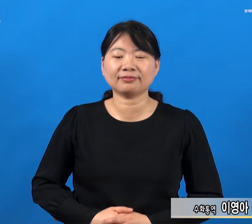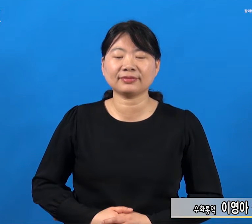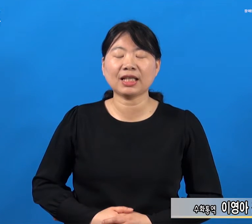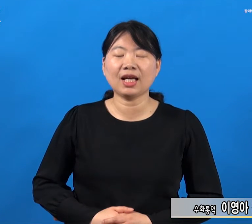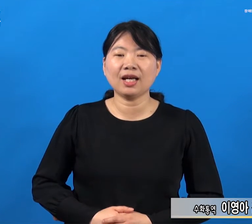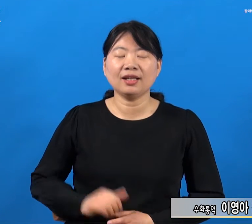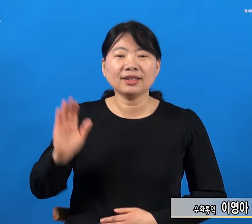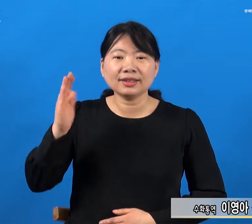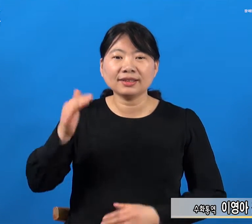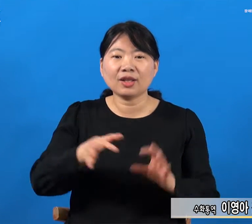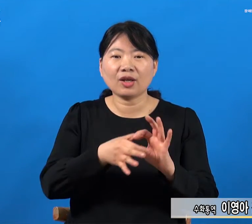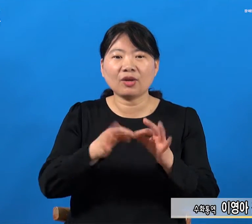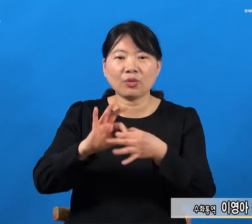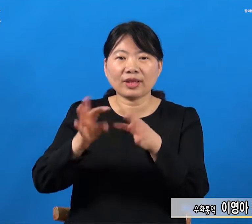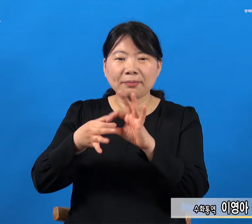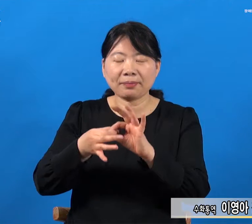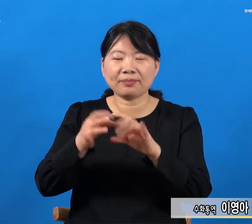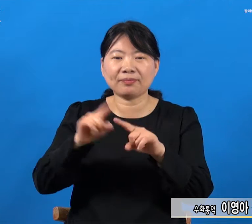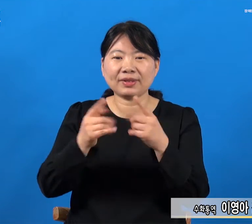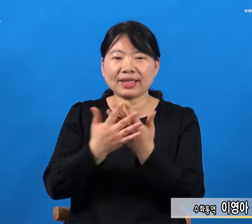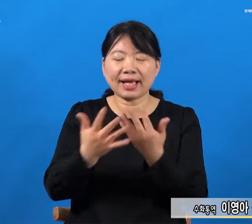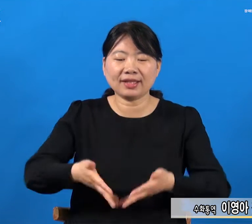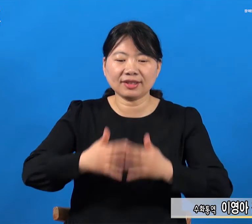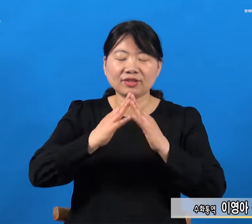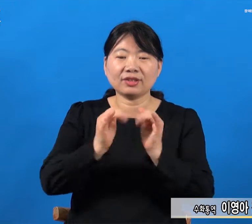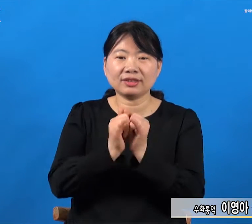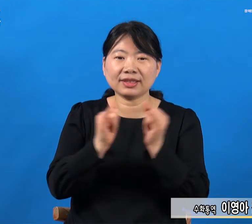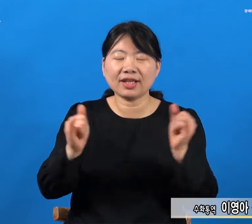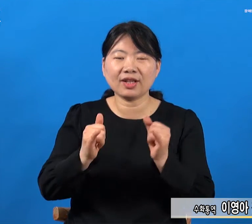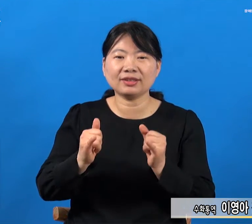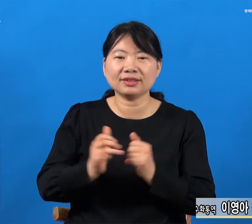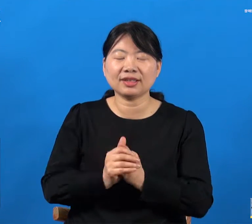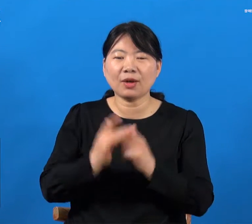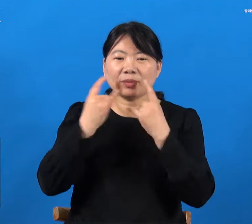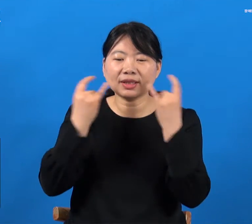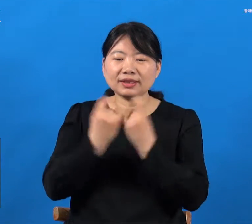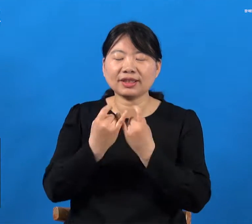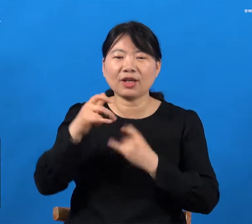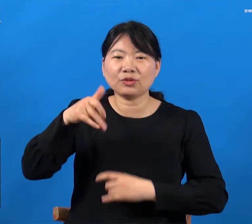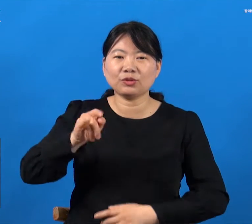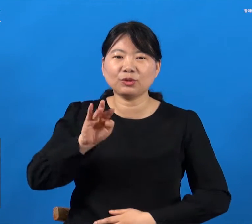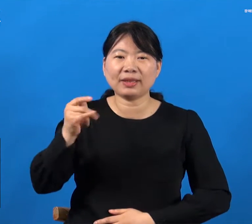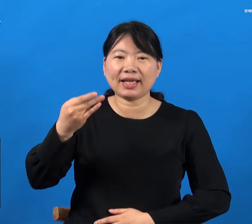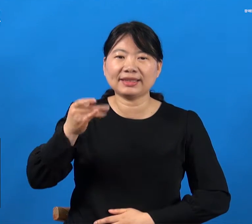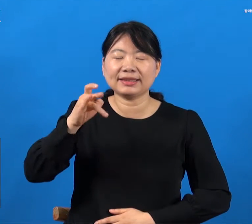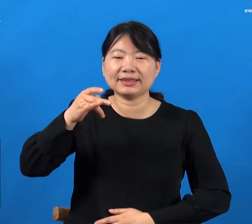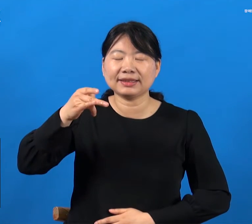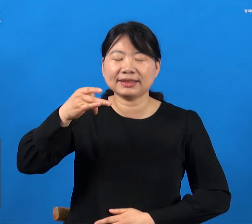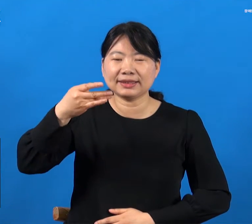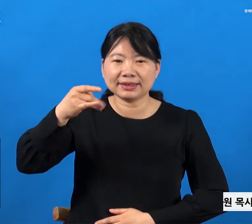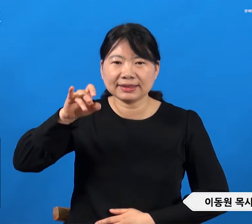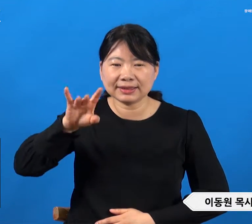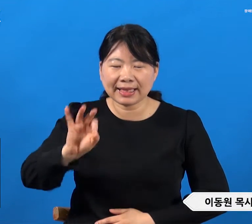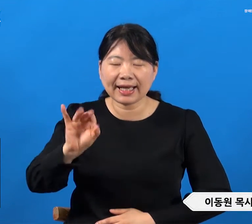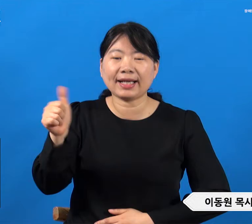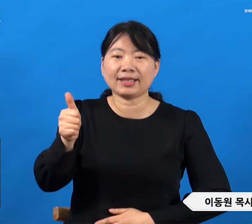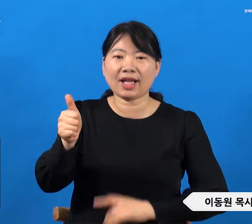근대 올림픽의 창설자는 흔히 프랑스의 쿠베르탕 남작으로 알려져